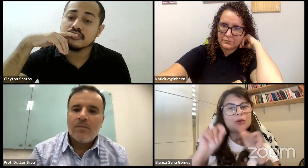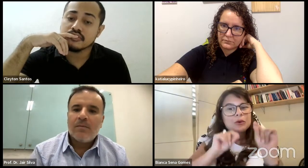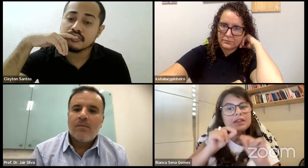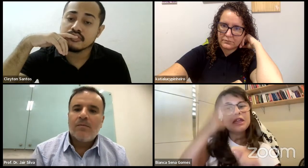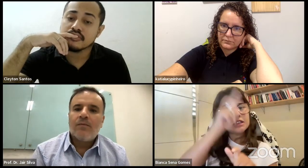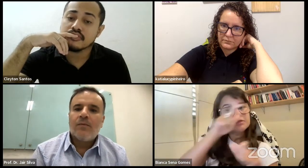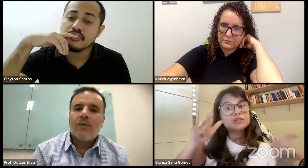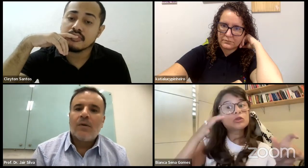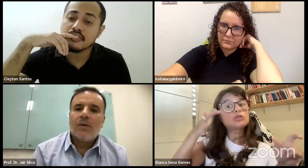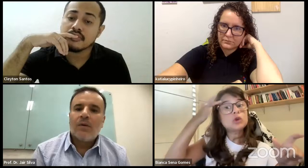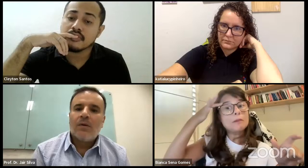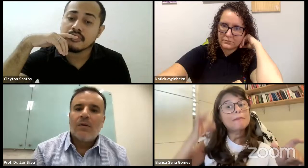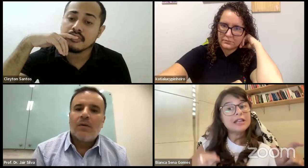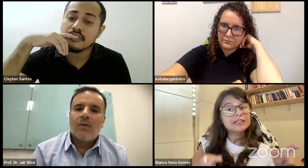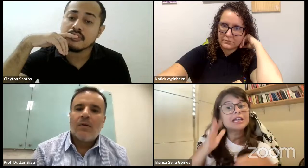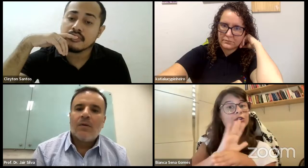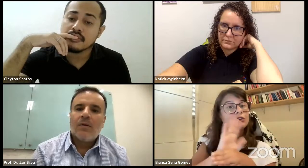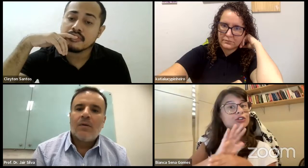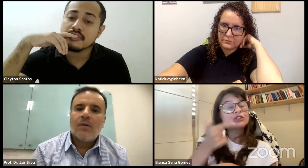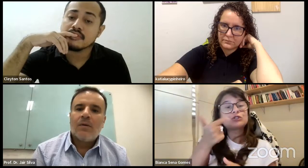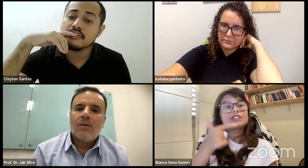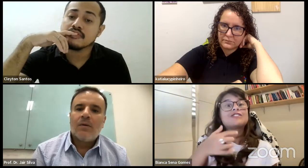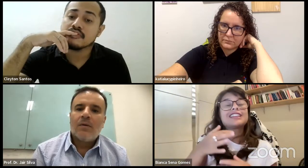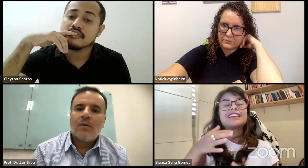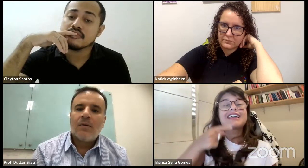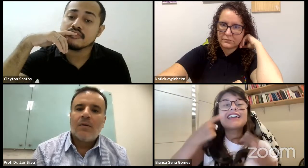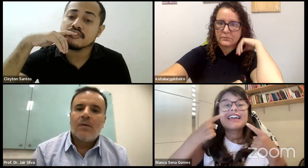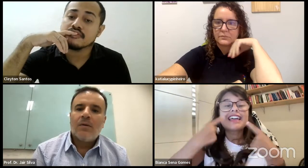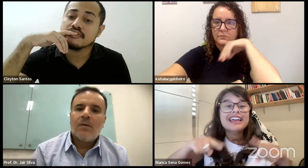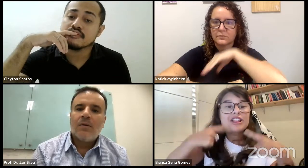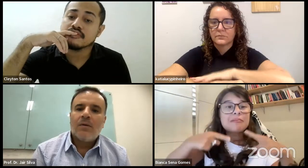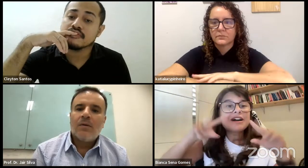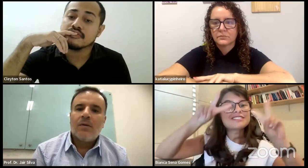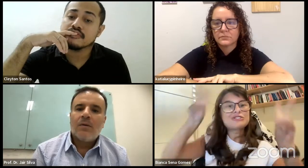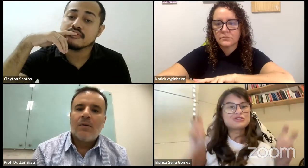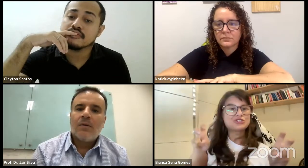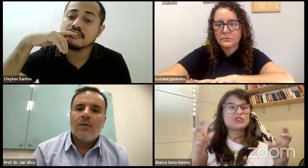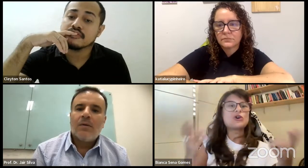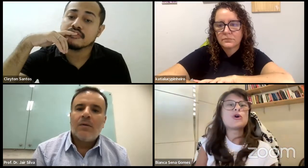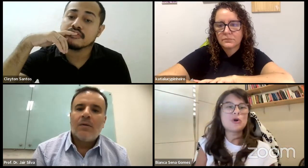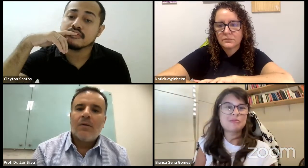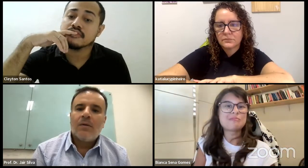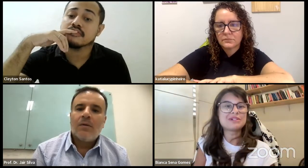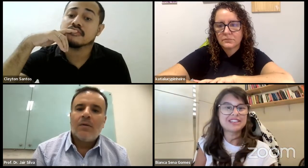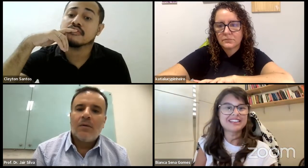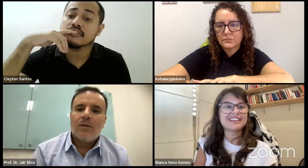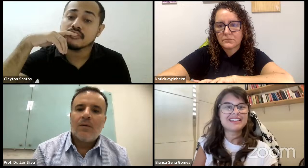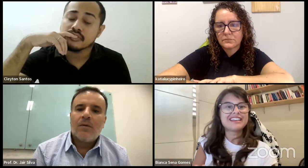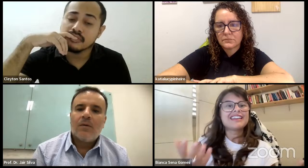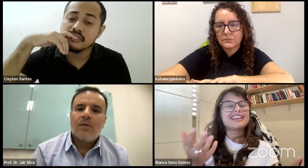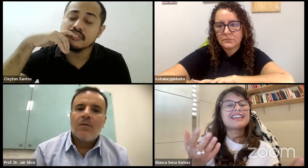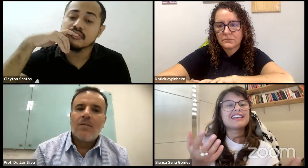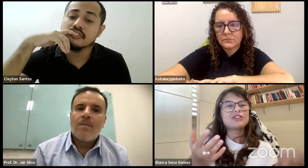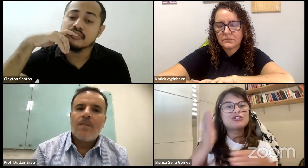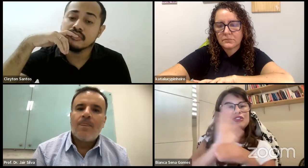Ah, eu vi num vídeo, percebi no YouTube. Então, assim, é importante que você afirme essas questões, esses diálogos,